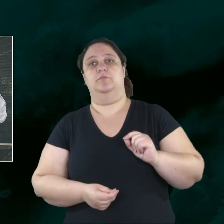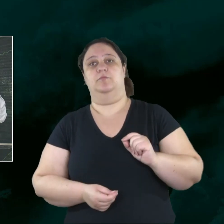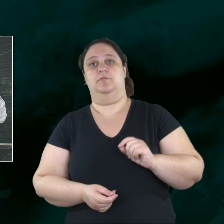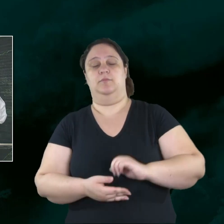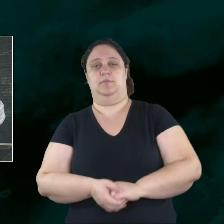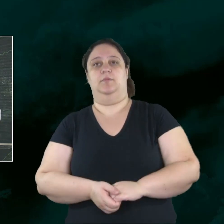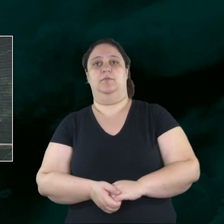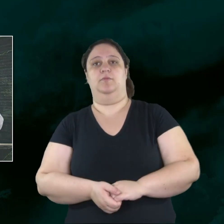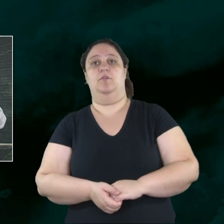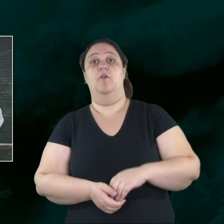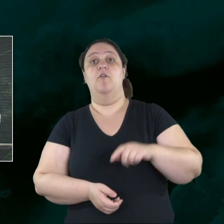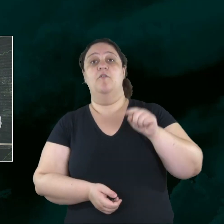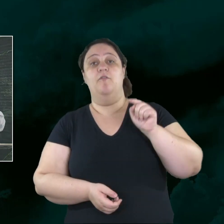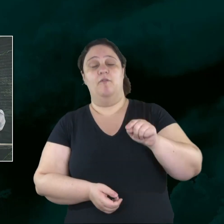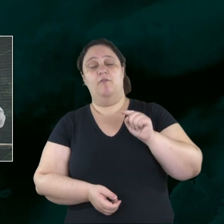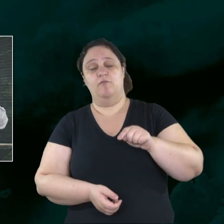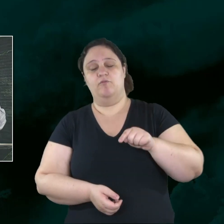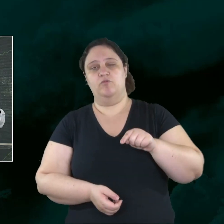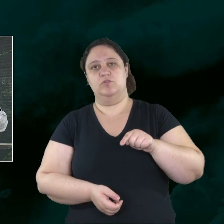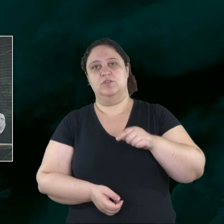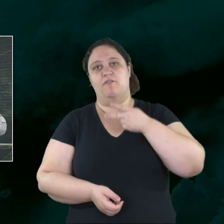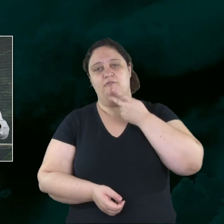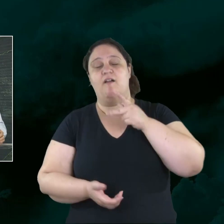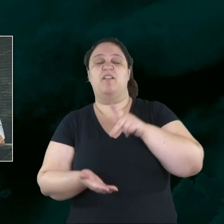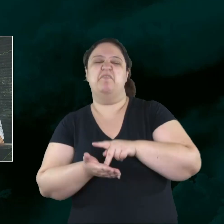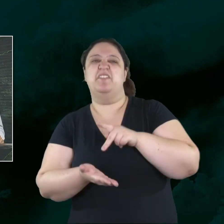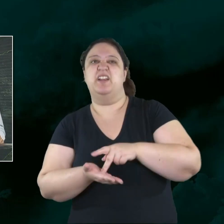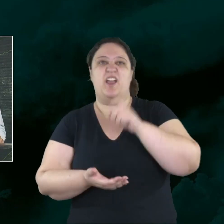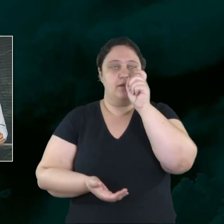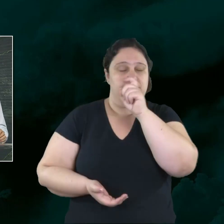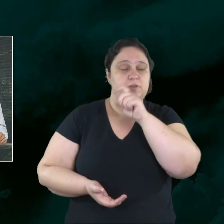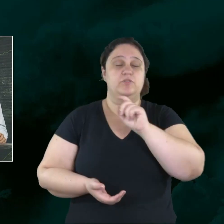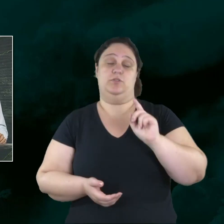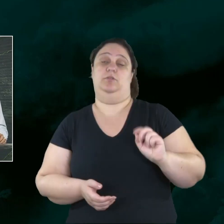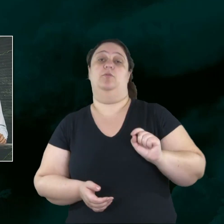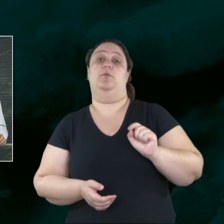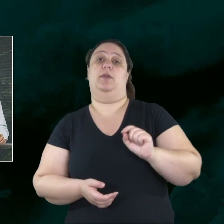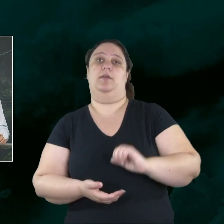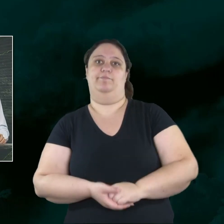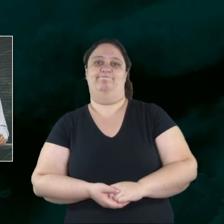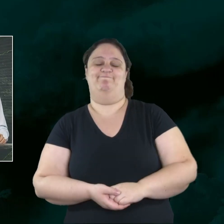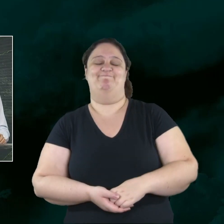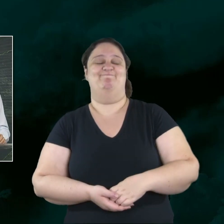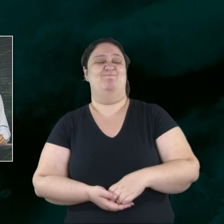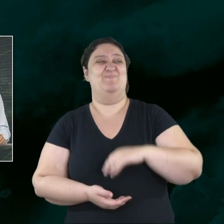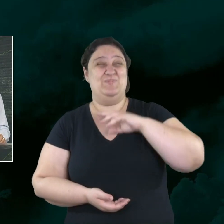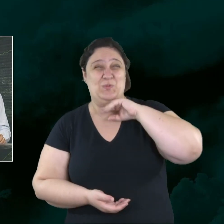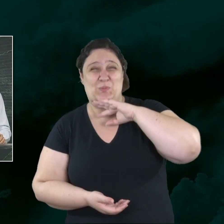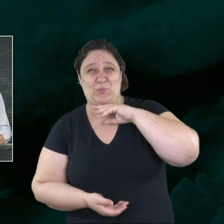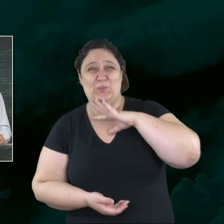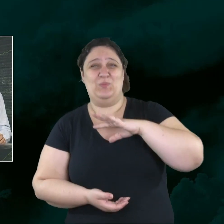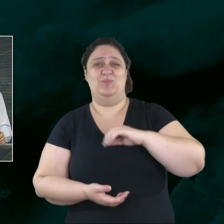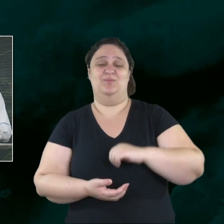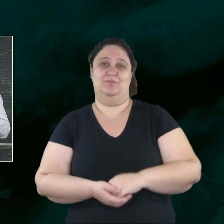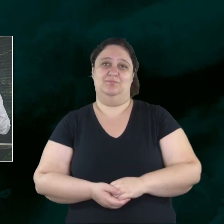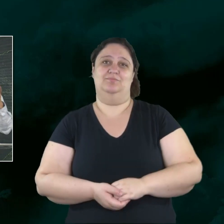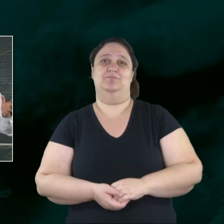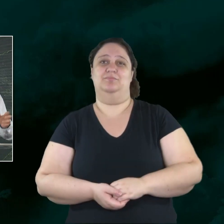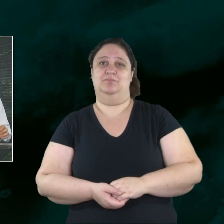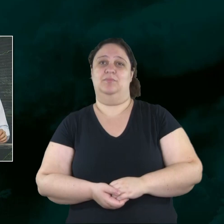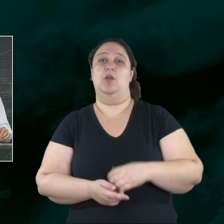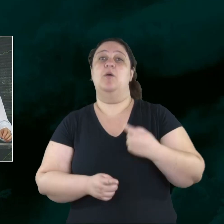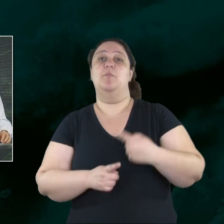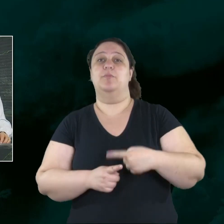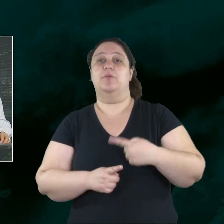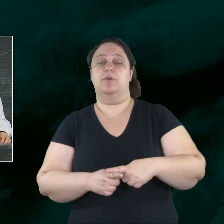vai ditar a regra, dizer o que é verdade e o que não é verdade. Irmãos, isso é terrível, isso é terrível. O homem vai se destruir